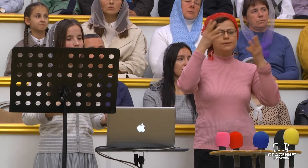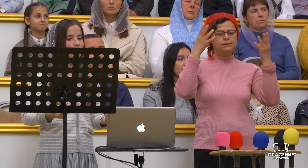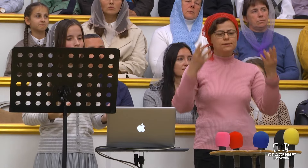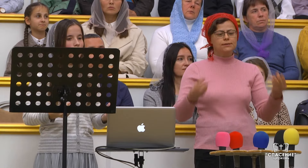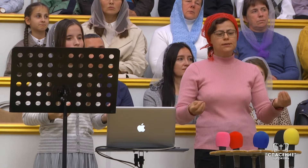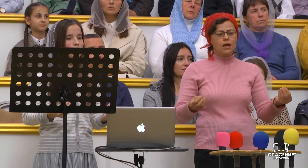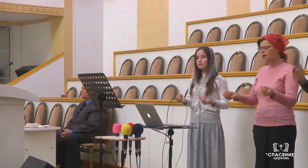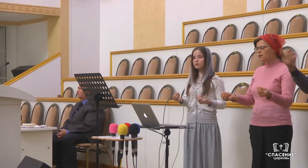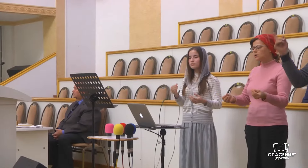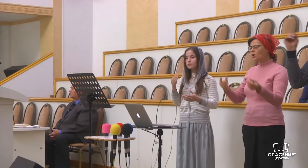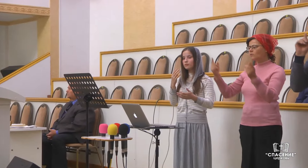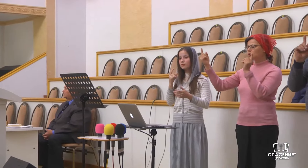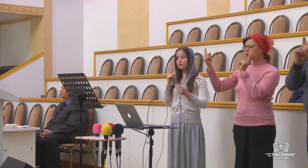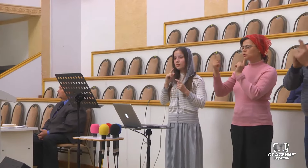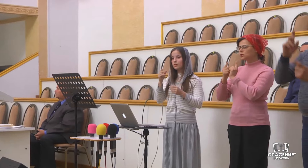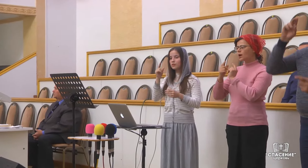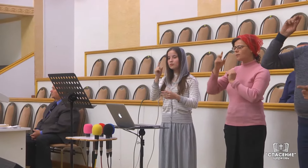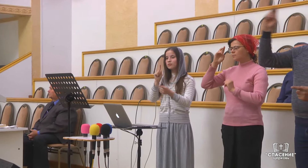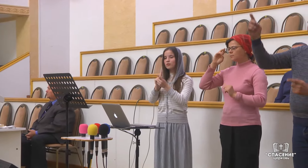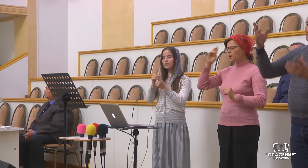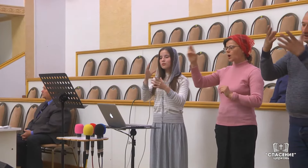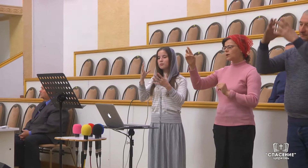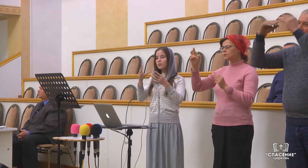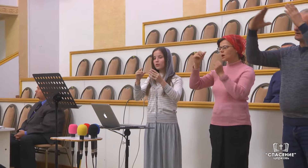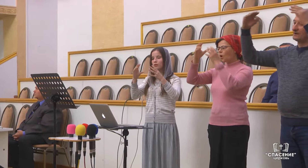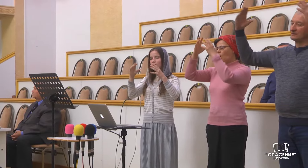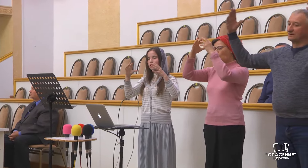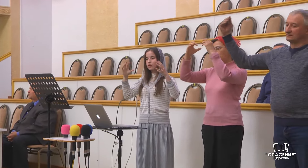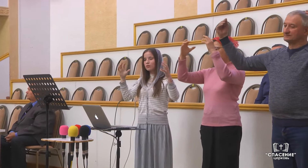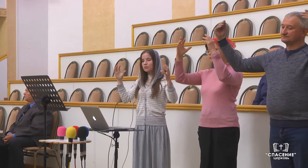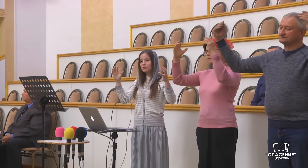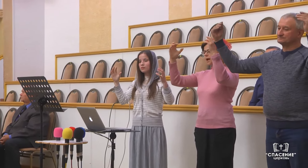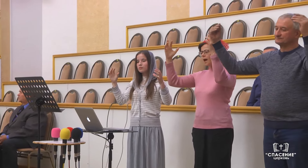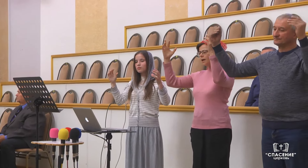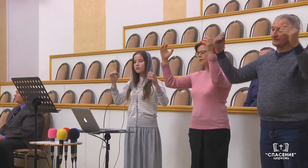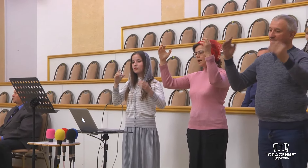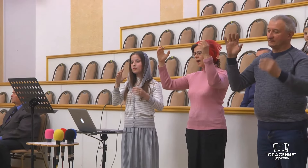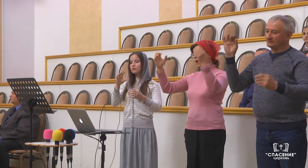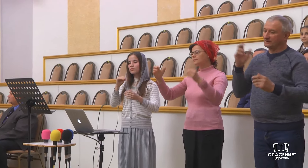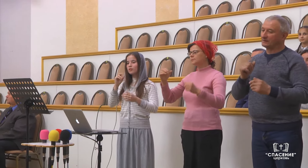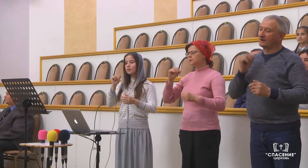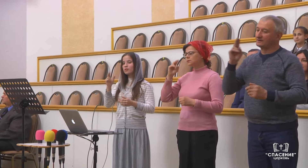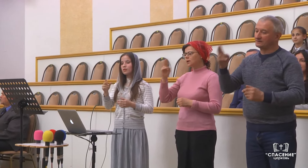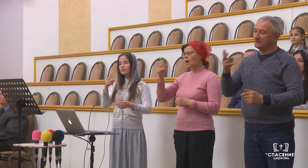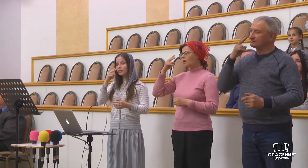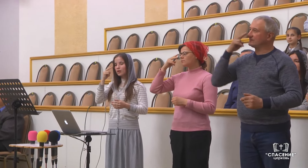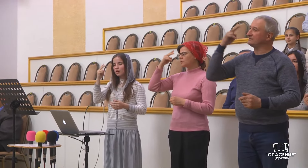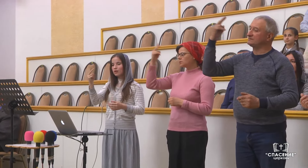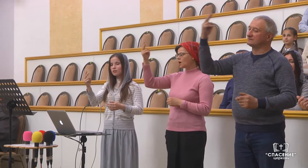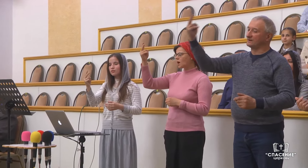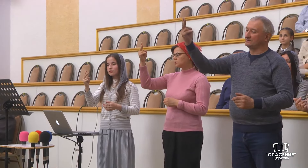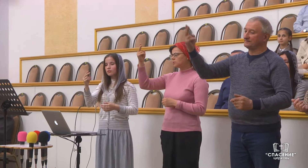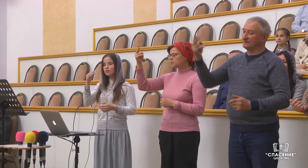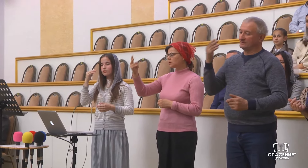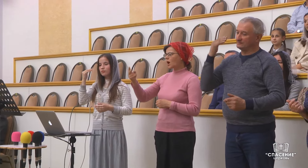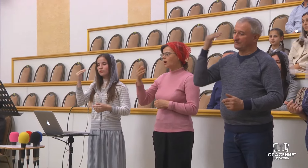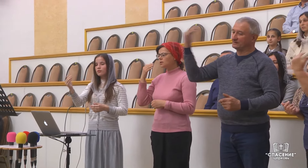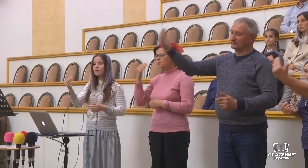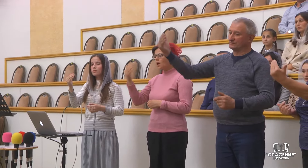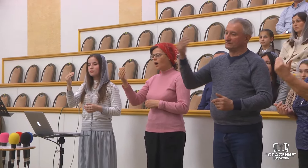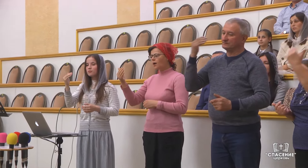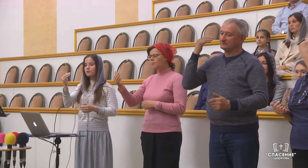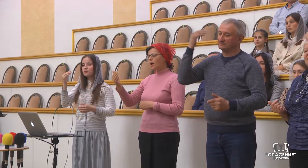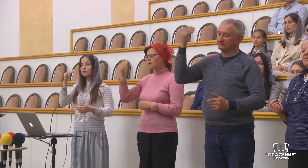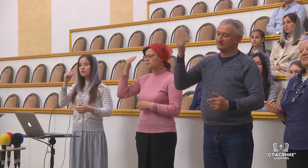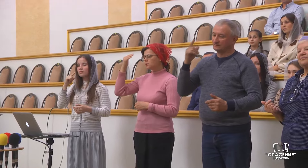день, встретишь Бога на облаках, и как взглянешь ты Ему